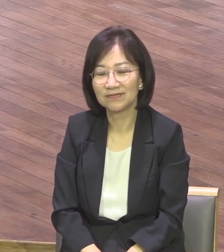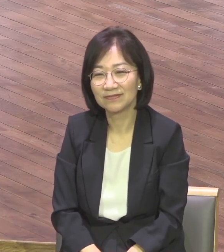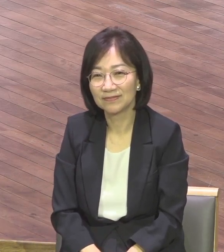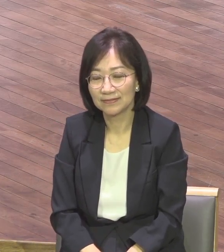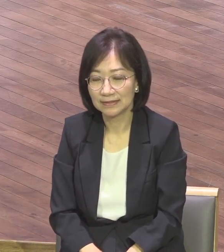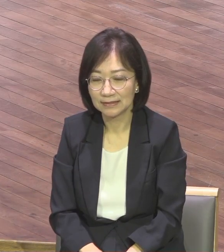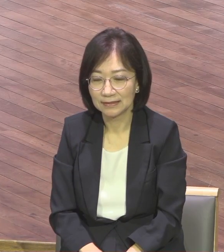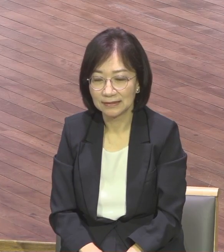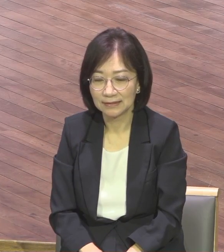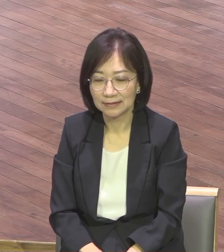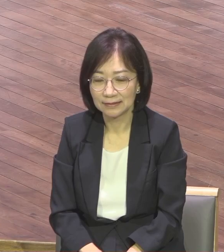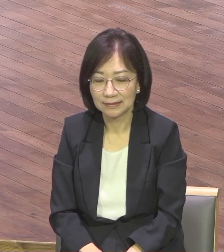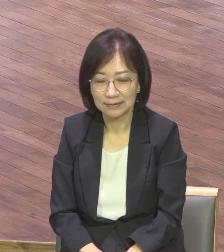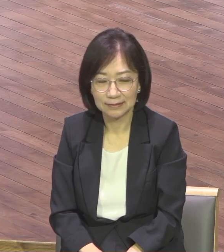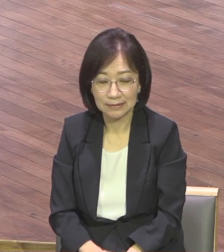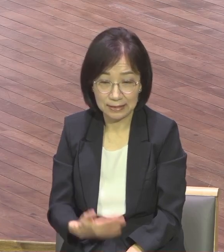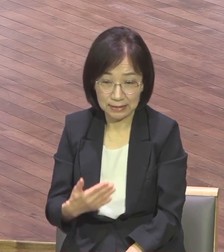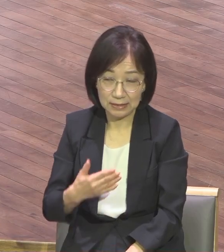내 의지로 되는 게